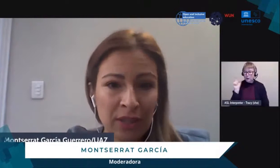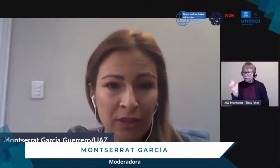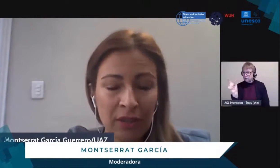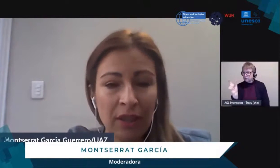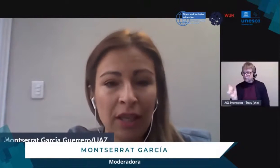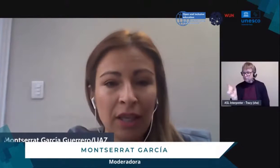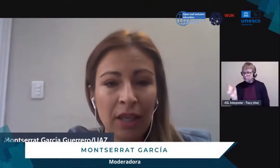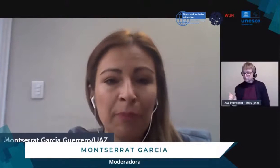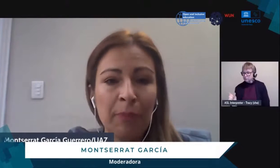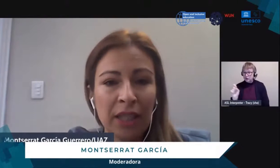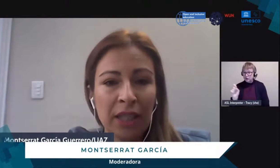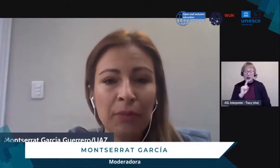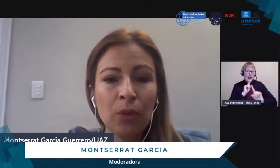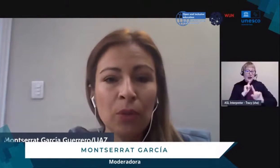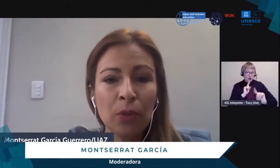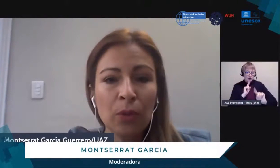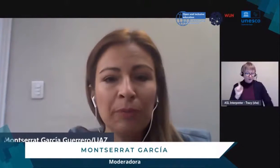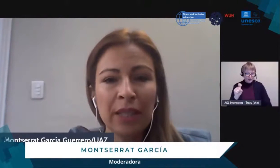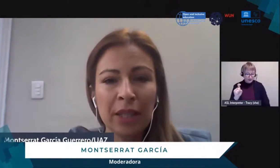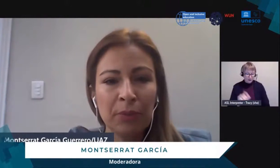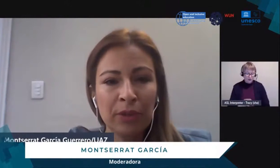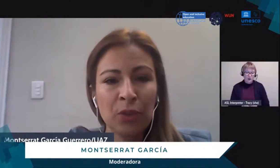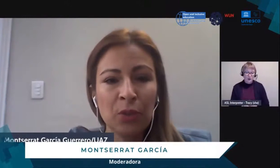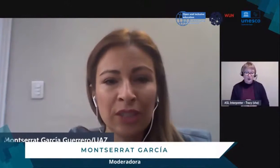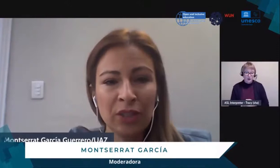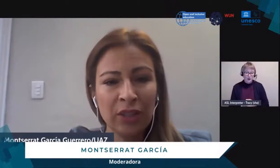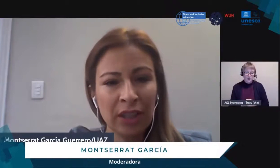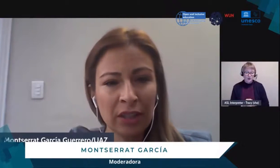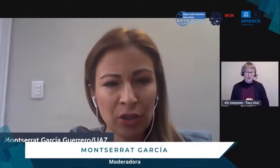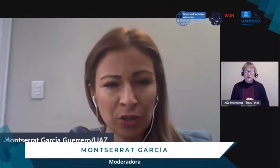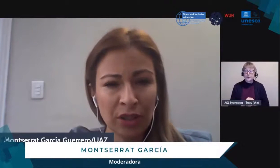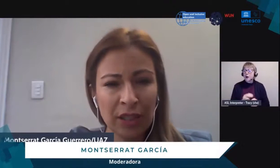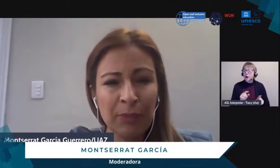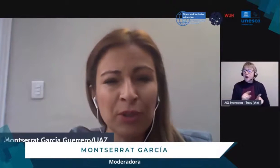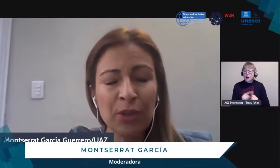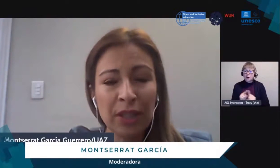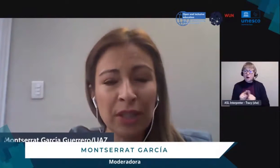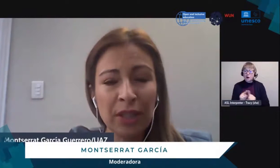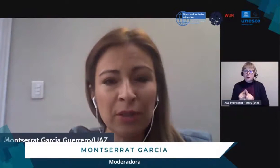pregunta recurrente. Si pueden responder las preguntas y ven las presentaciones también.